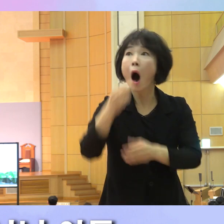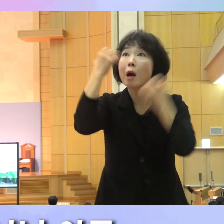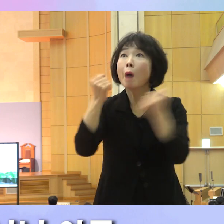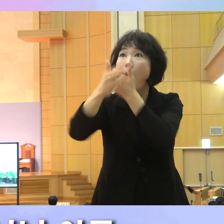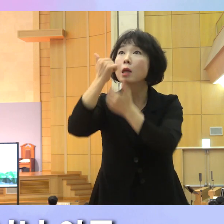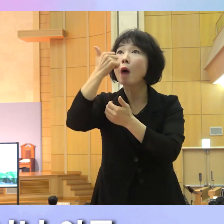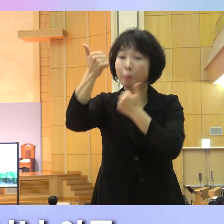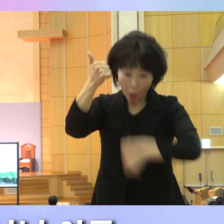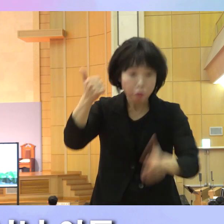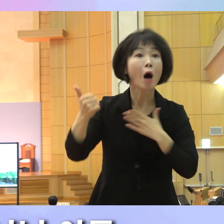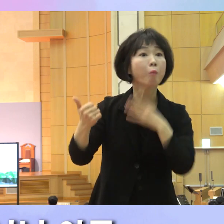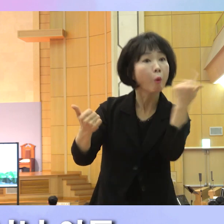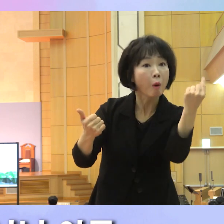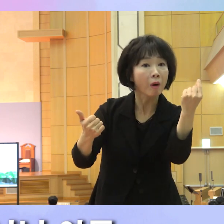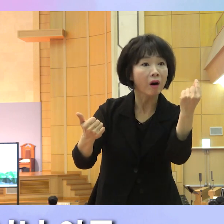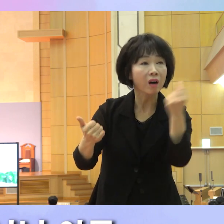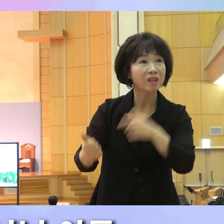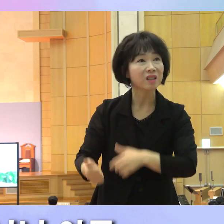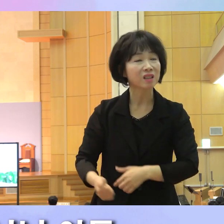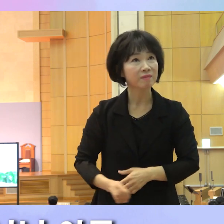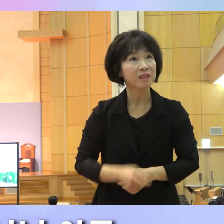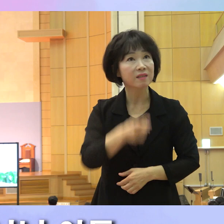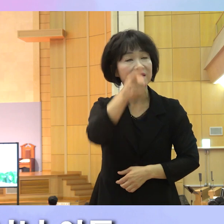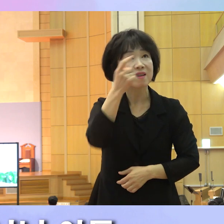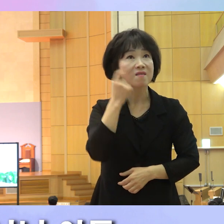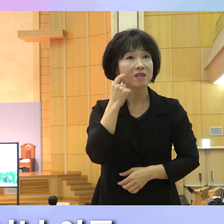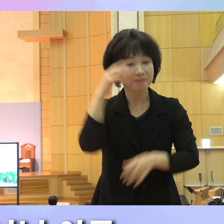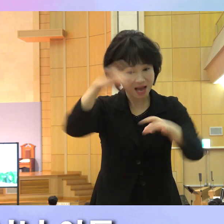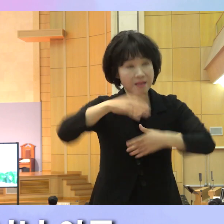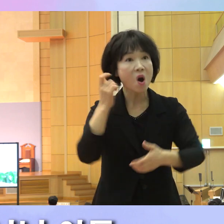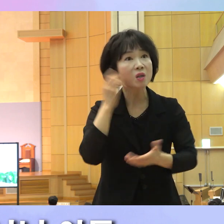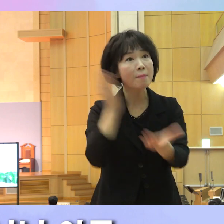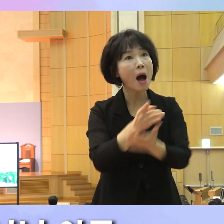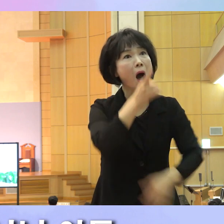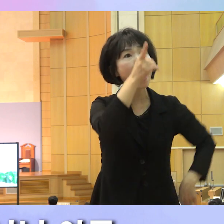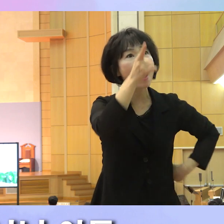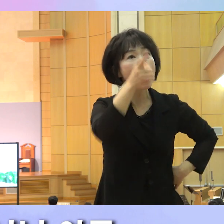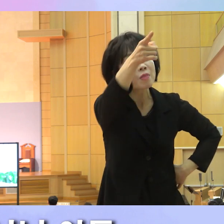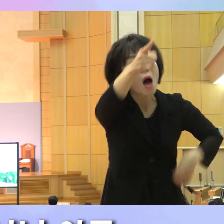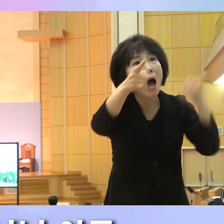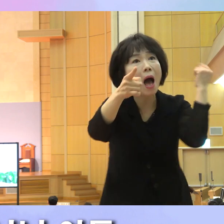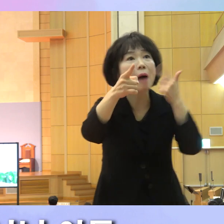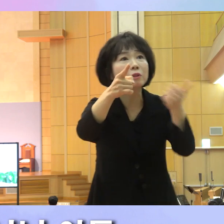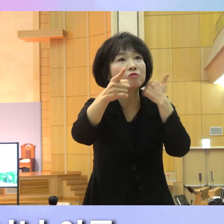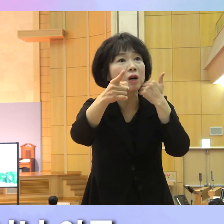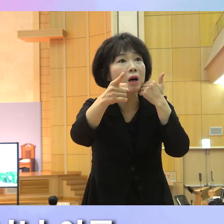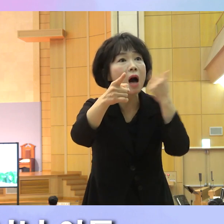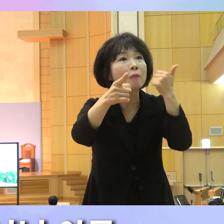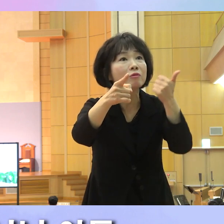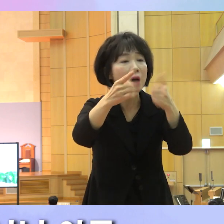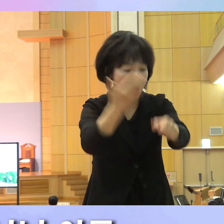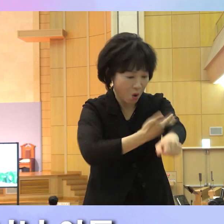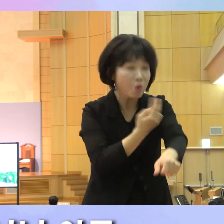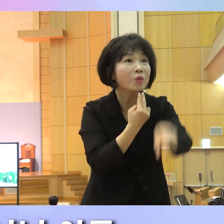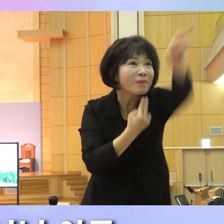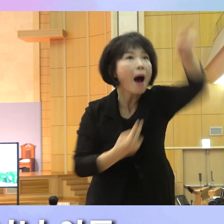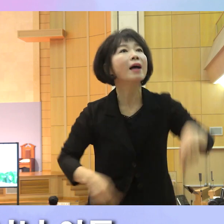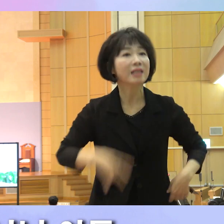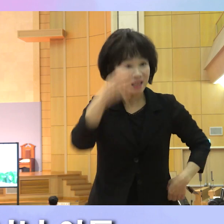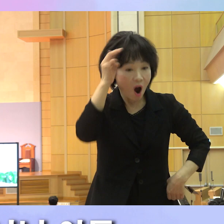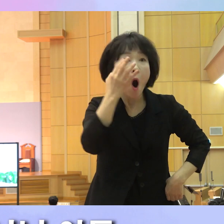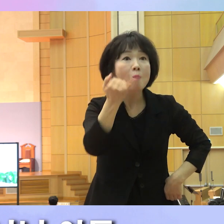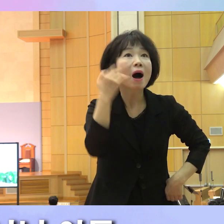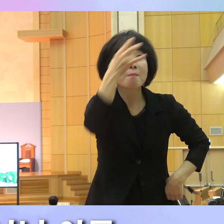있는데 사람들은 무슨 소리야? 내가 요셉의 아들이잖아, 마리아의 아들이잖아, 우리가 다